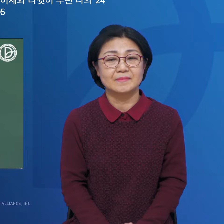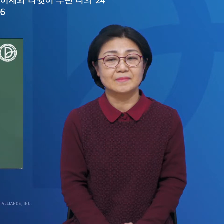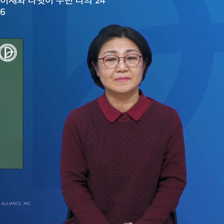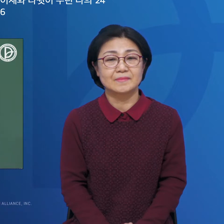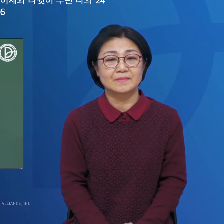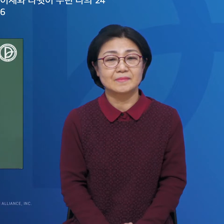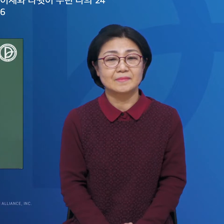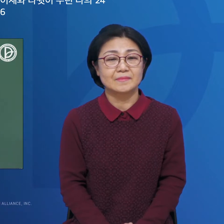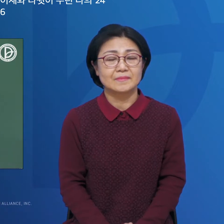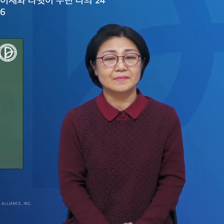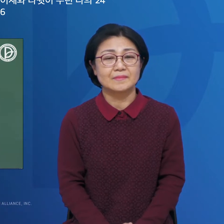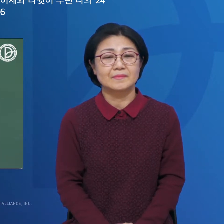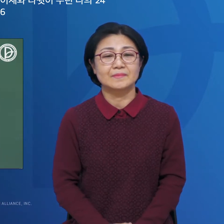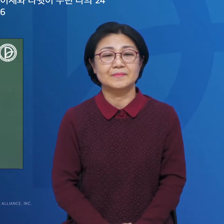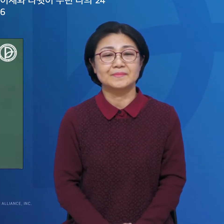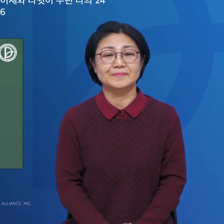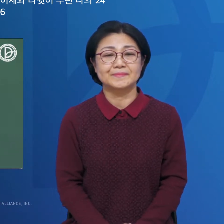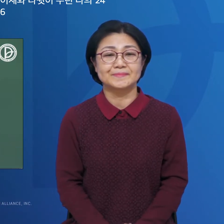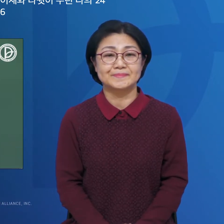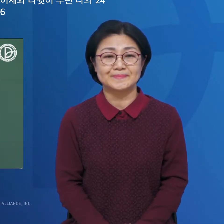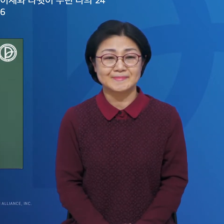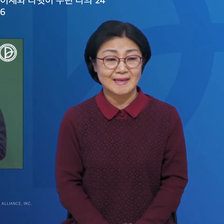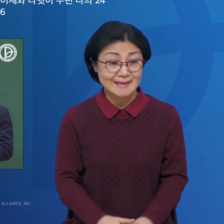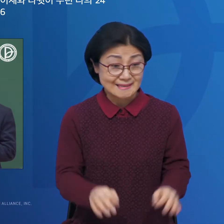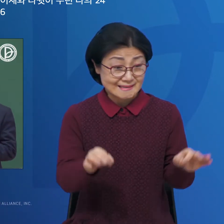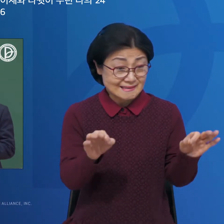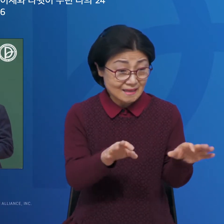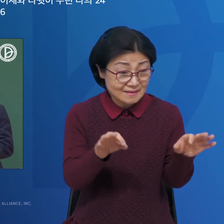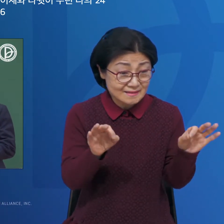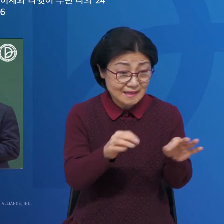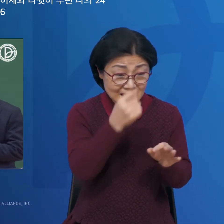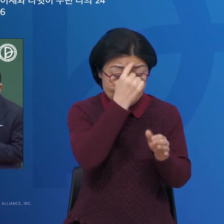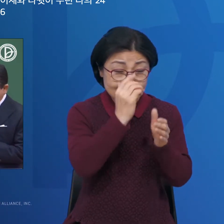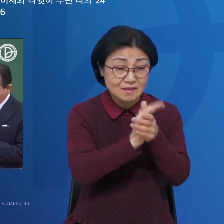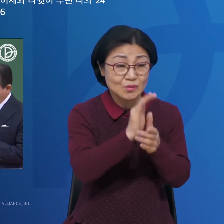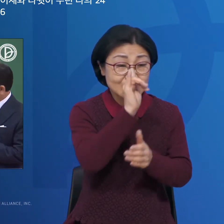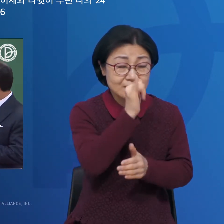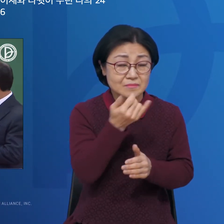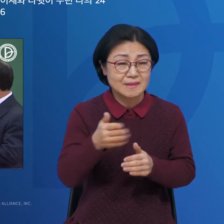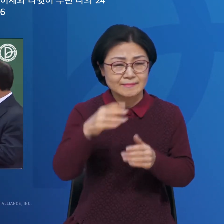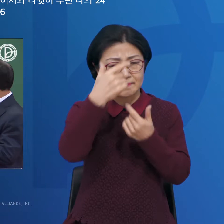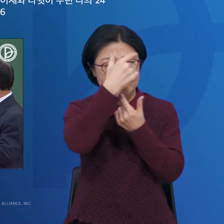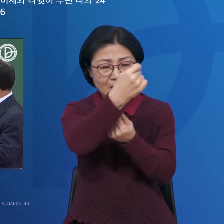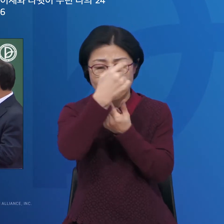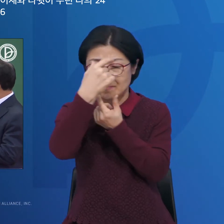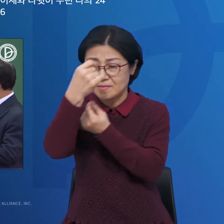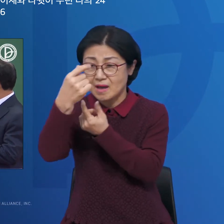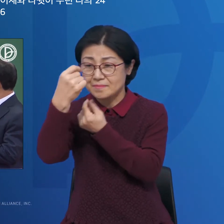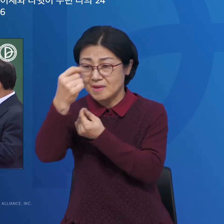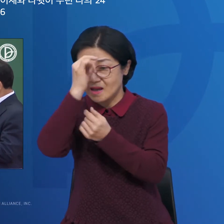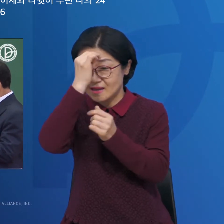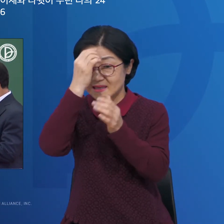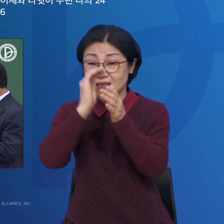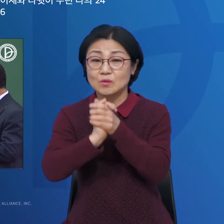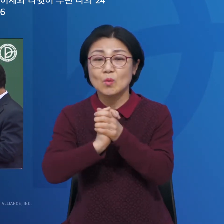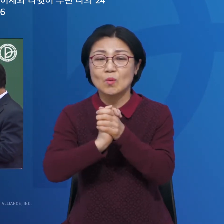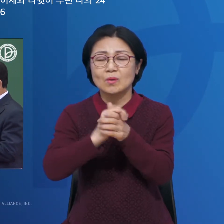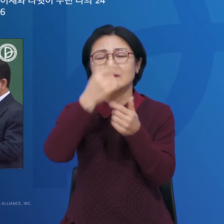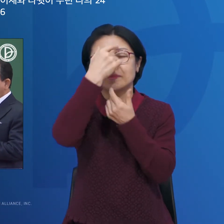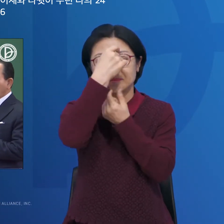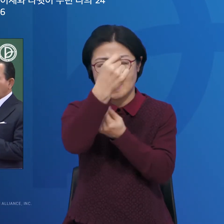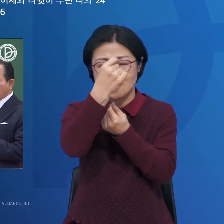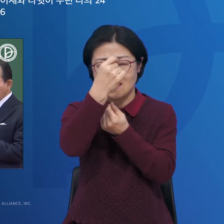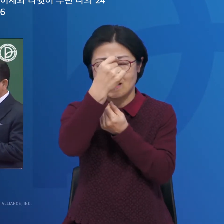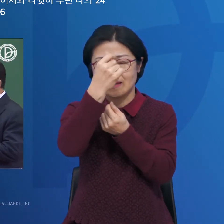시간을 뭐 조금만 두는 뭐 정시기도라고 볼 수 있죠. And in that short time of prayer, if you set up a time, we would call it a scheduled prayer. 이 기도